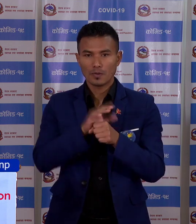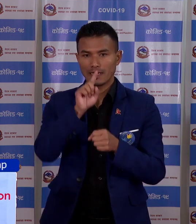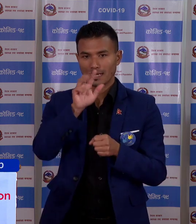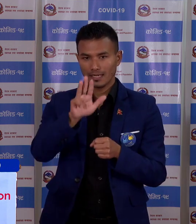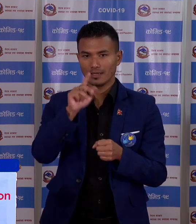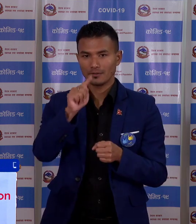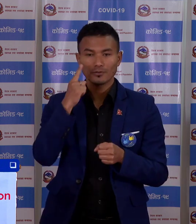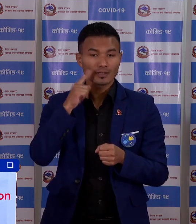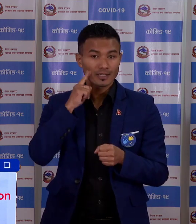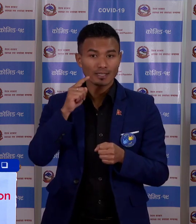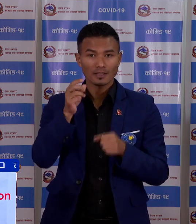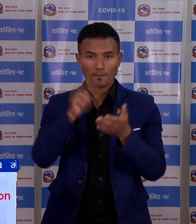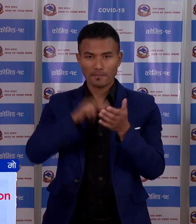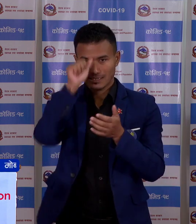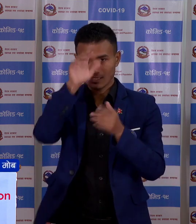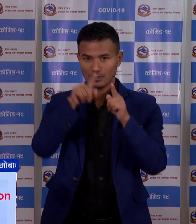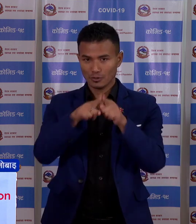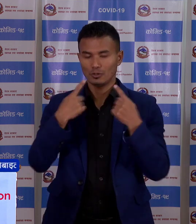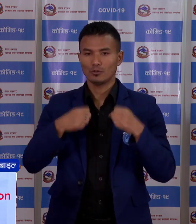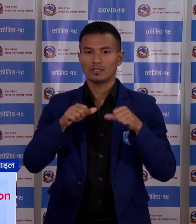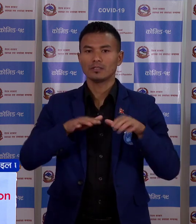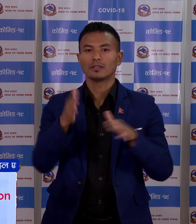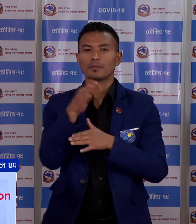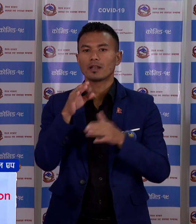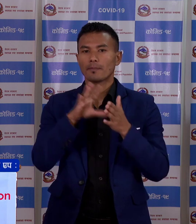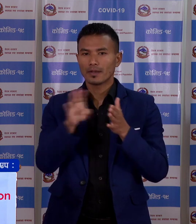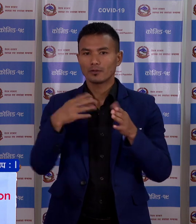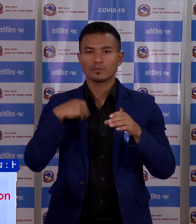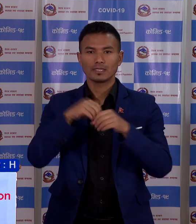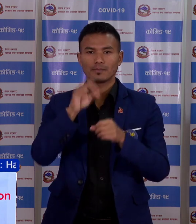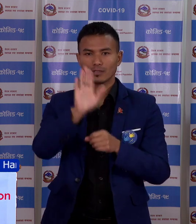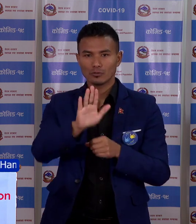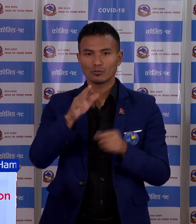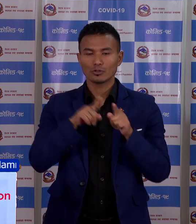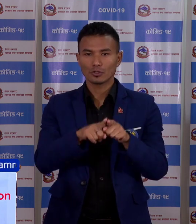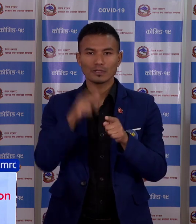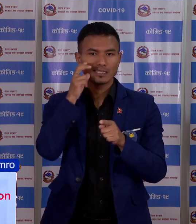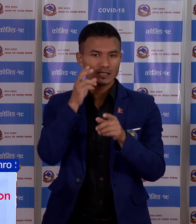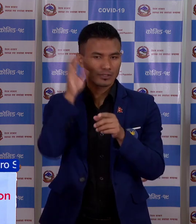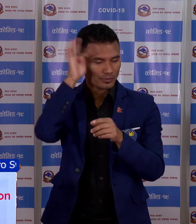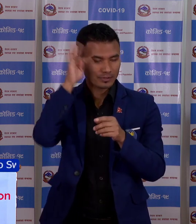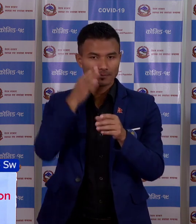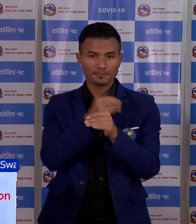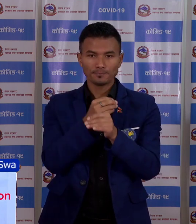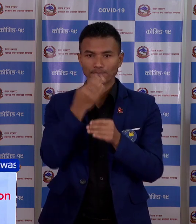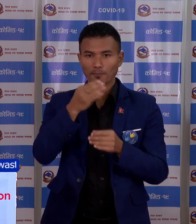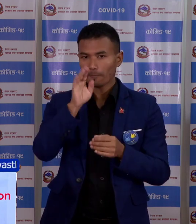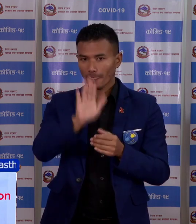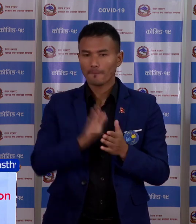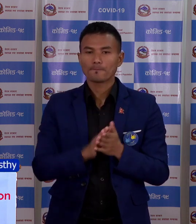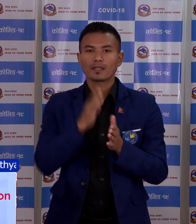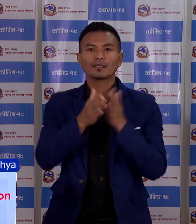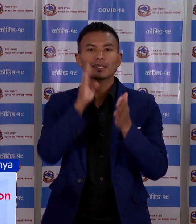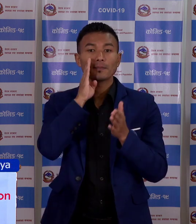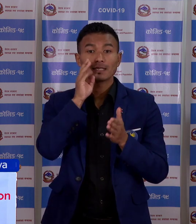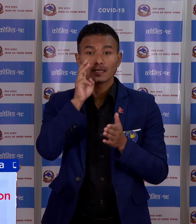-19 को दैनिक अपडेट लिए रा स्वास्थे तथा जन्संख्या मंत्रालेको तरफाटा उपस्तिच्छू मसंग दिने स्रेष्ट उनुँँँँँछ जसले